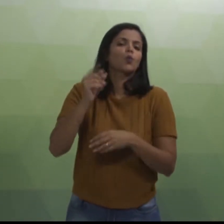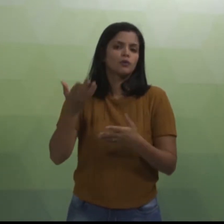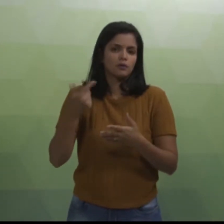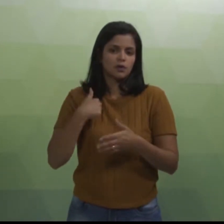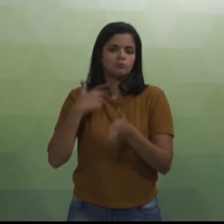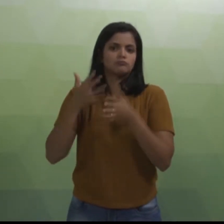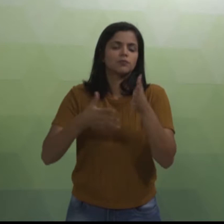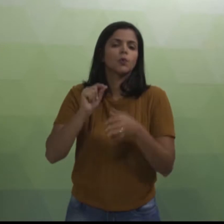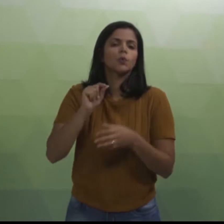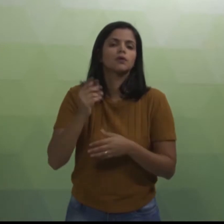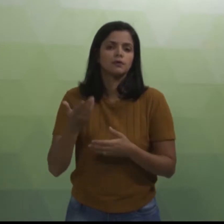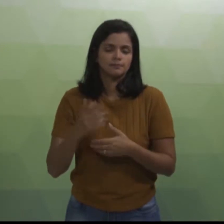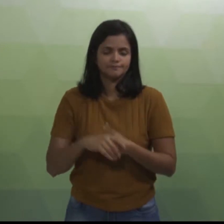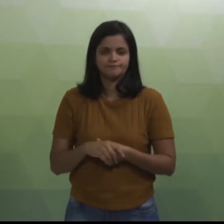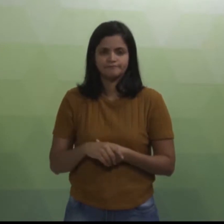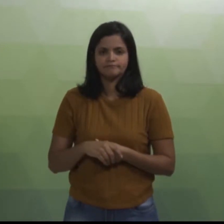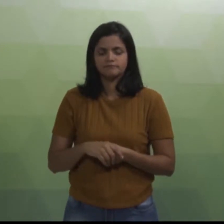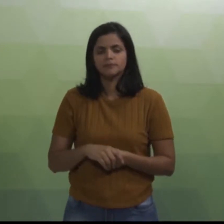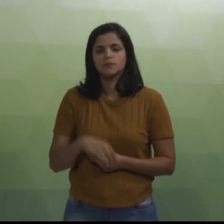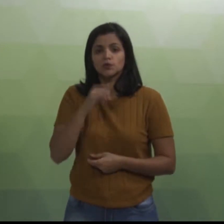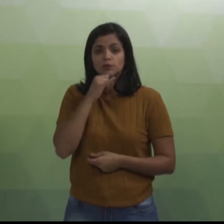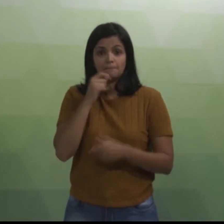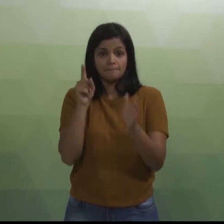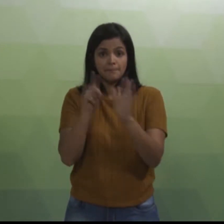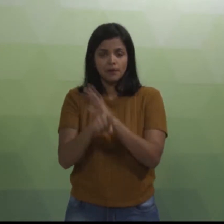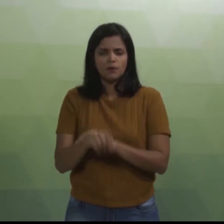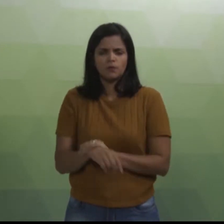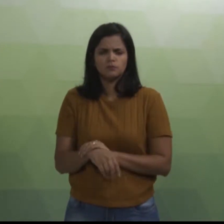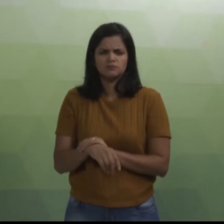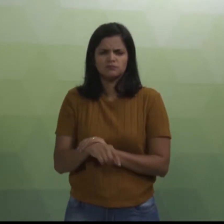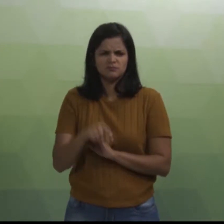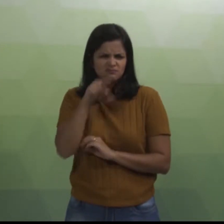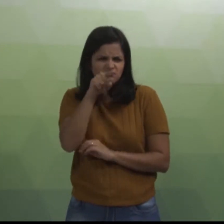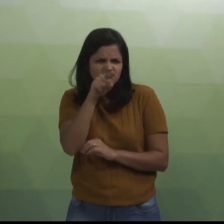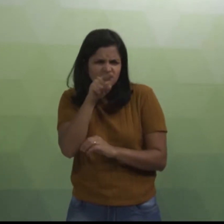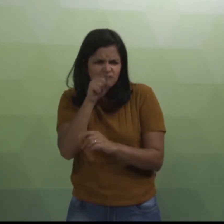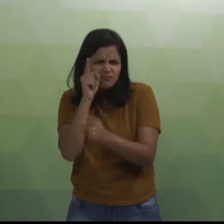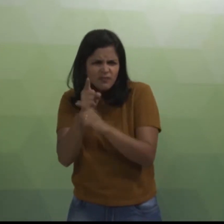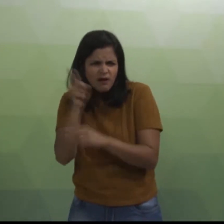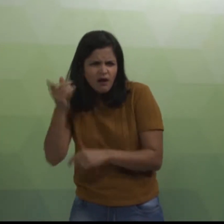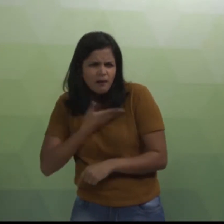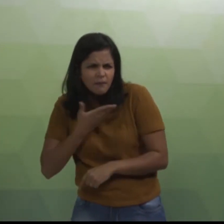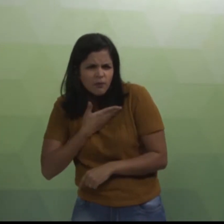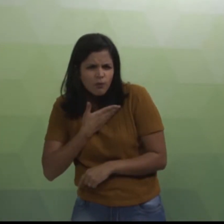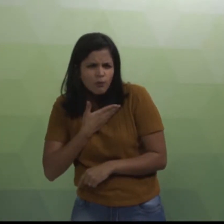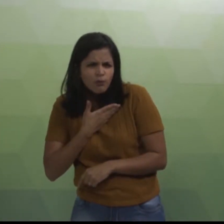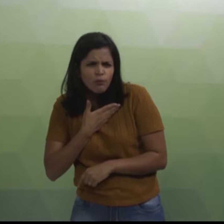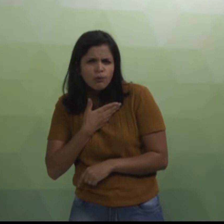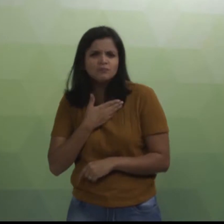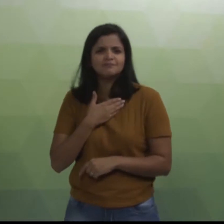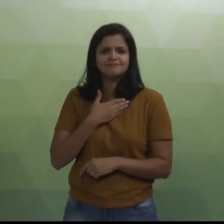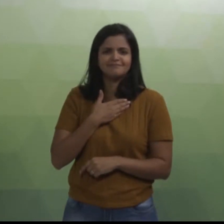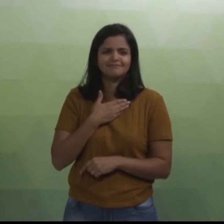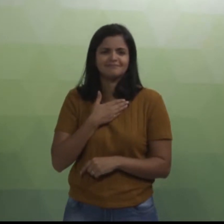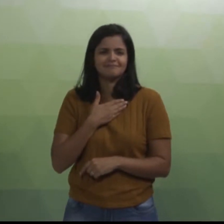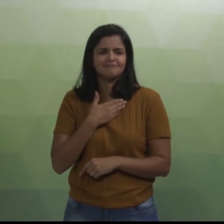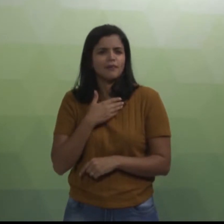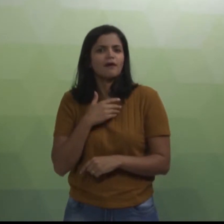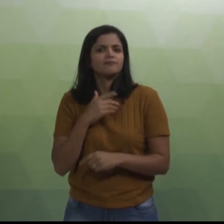A forma que o sinalizante vai adquirir no momento da sinalização. Por exemplo, você encontrou seu